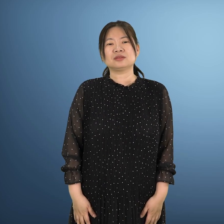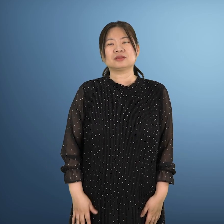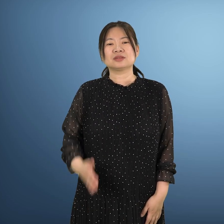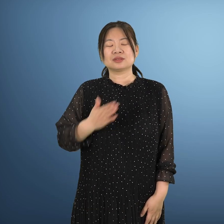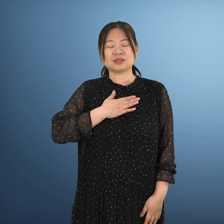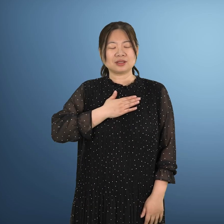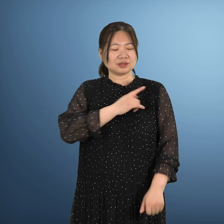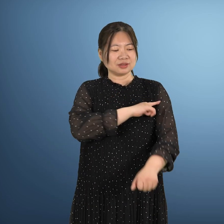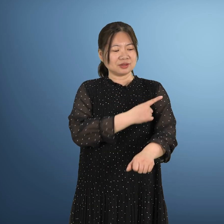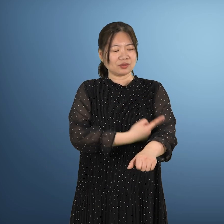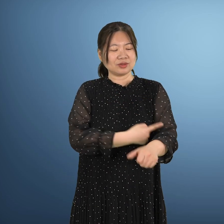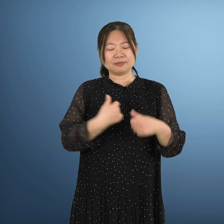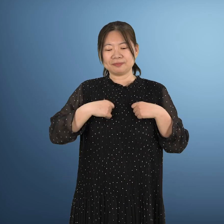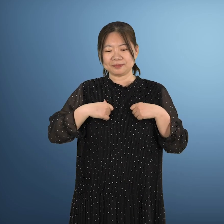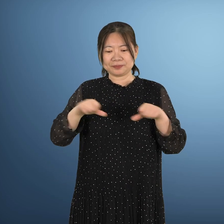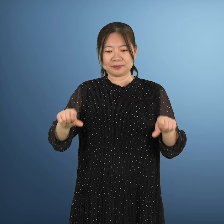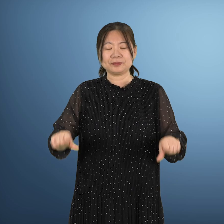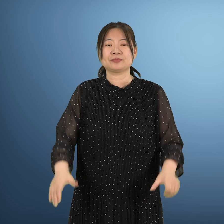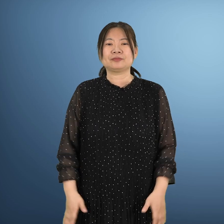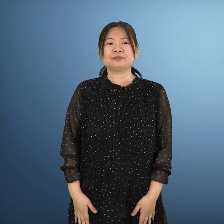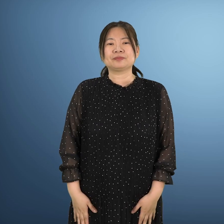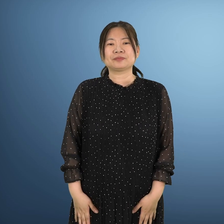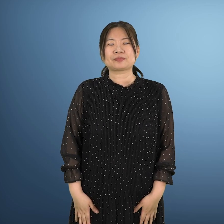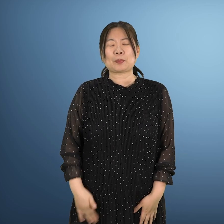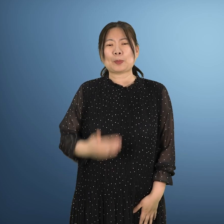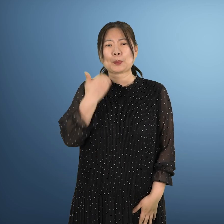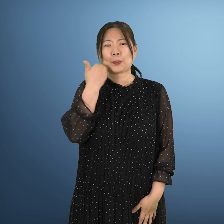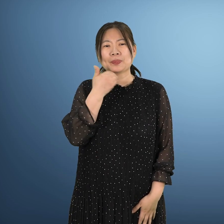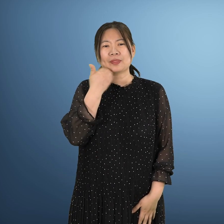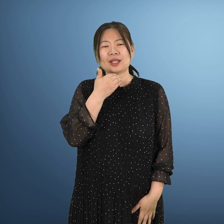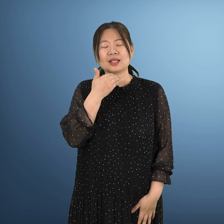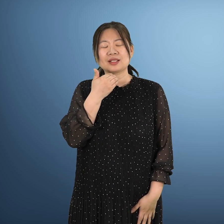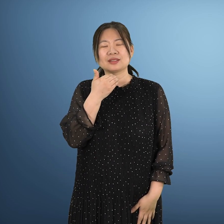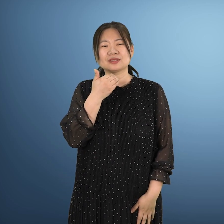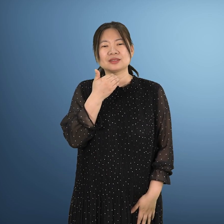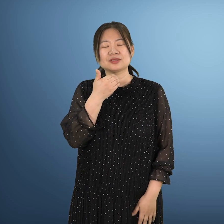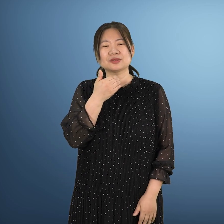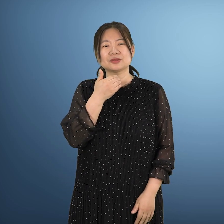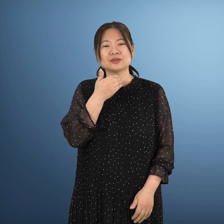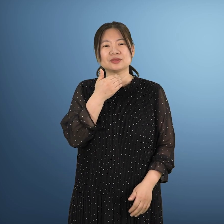자기 권리 포기예요. 이걸 누구에게 요구하고 있습니까?